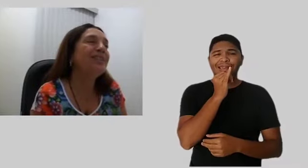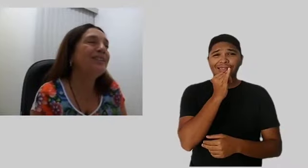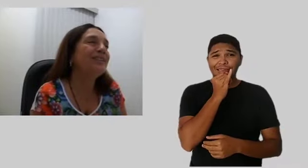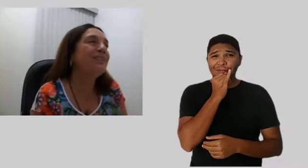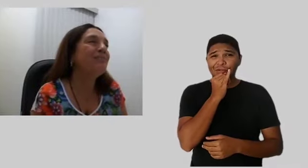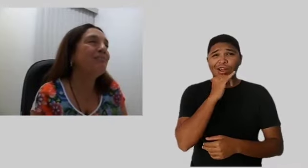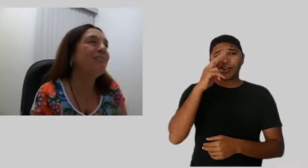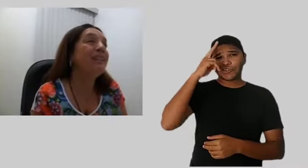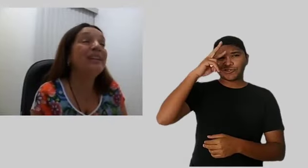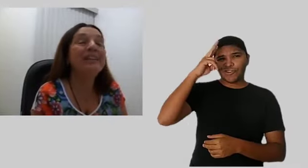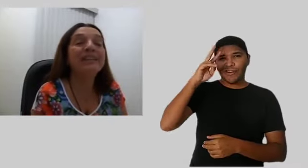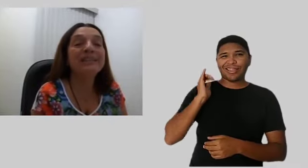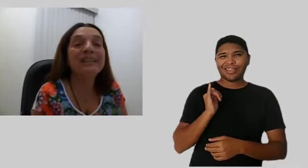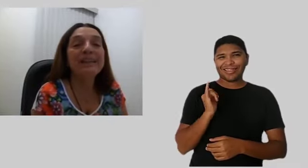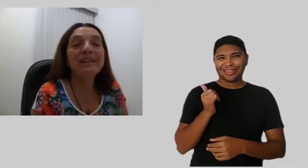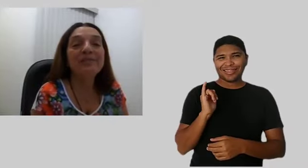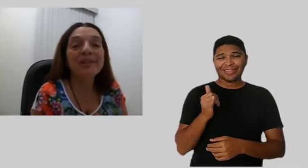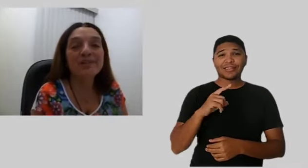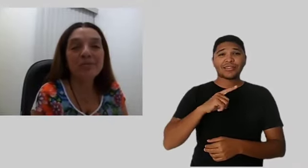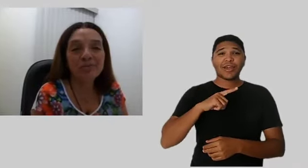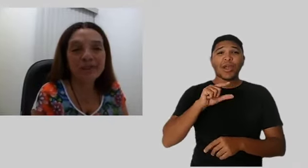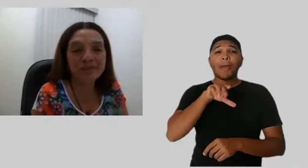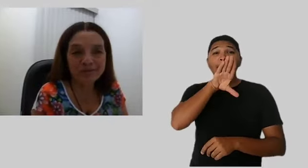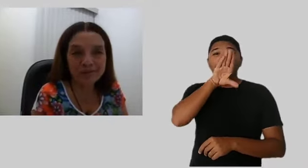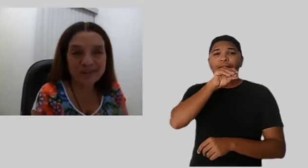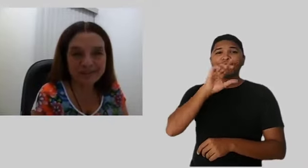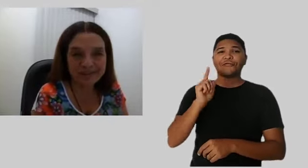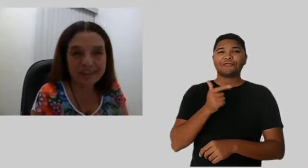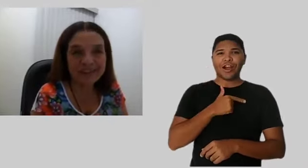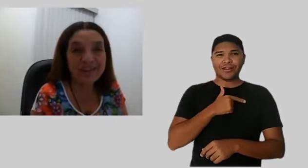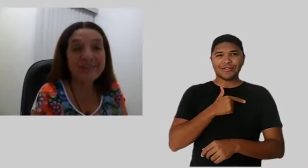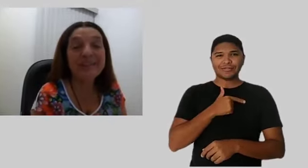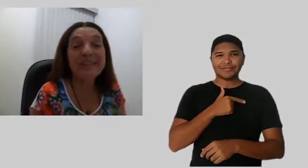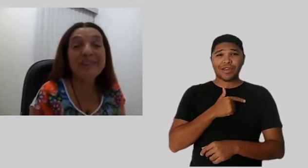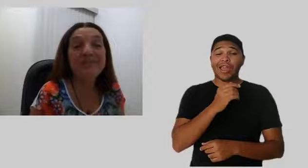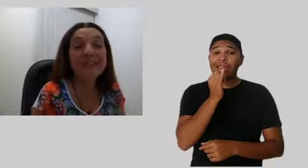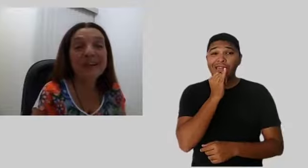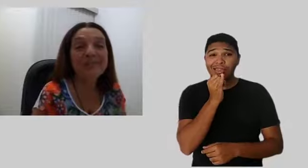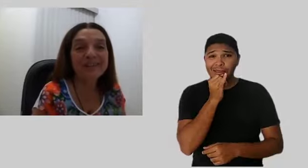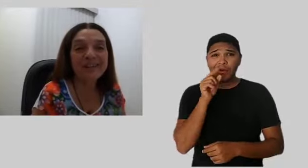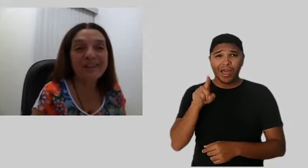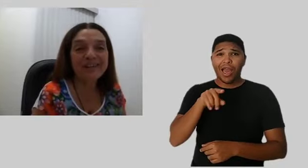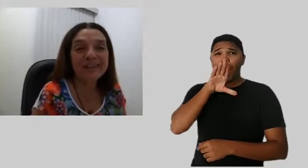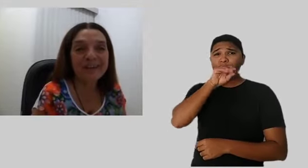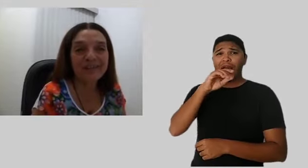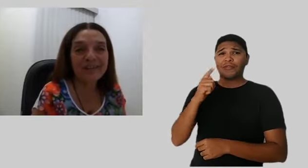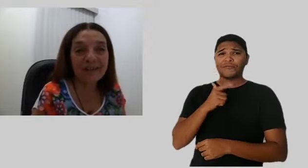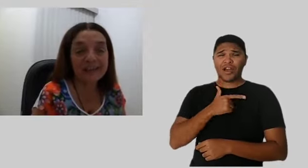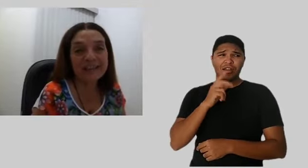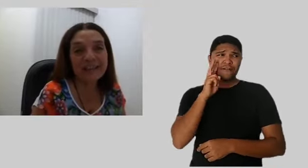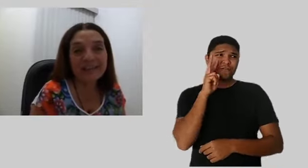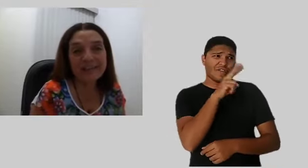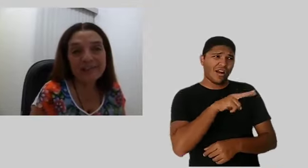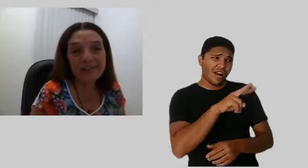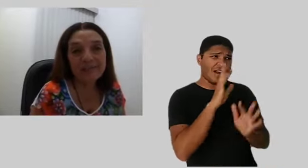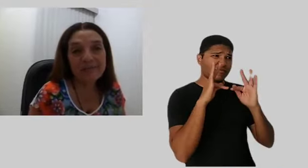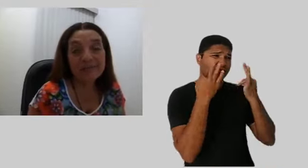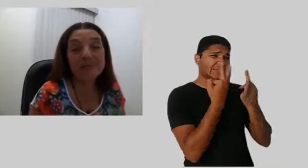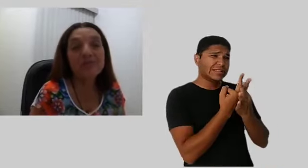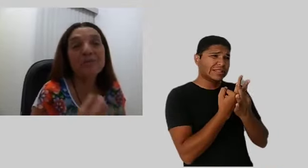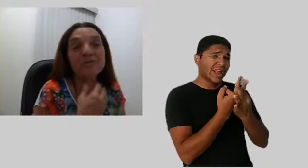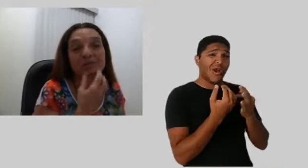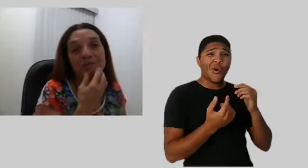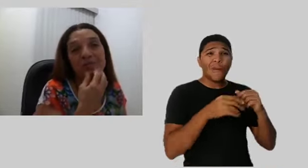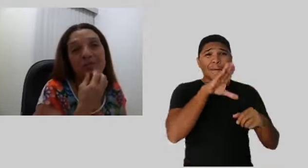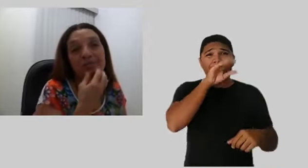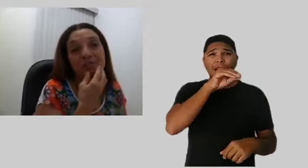aquela historinha de criança que fala sobre o patinho feio, né? Então ele não se identificava com aquela família, quer dizer, ele até identificava,